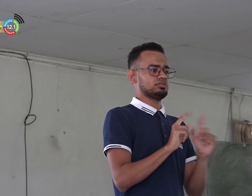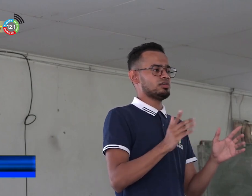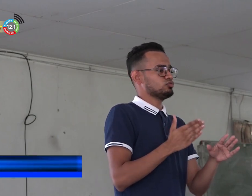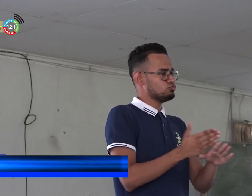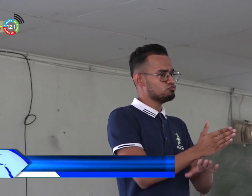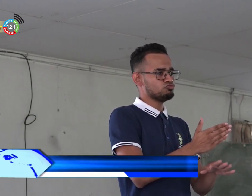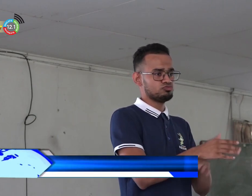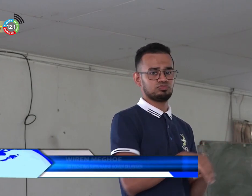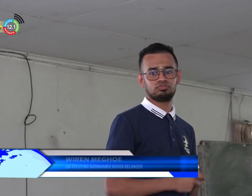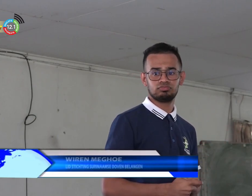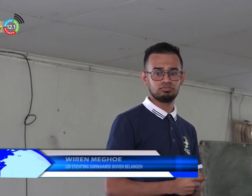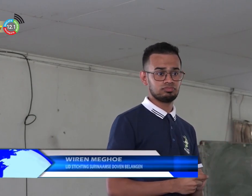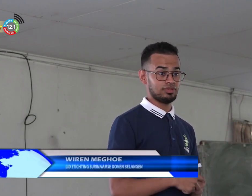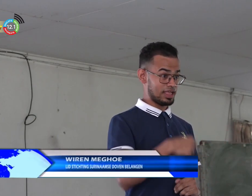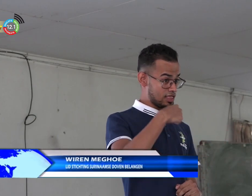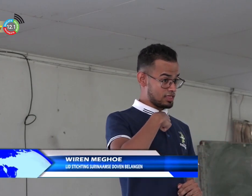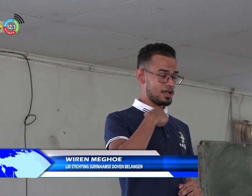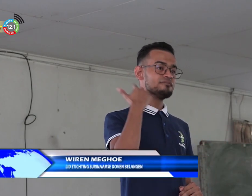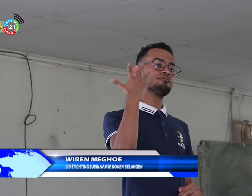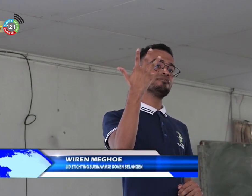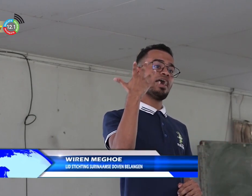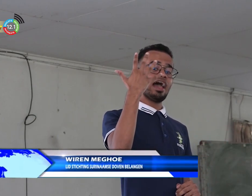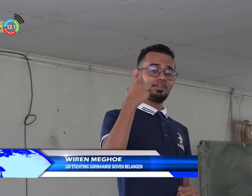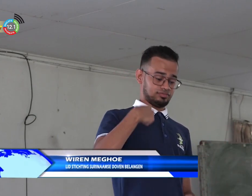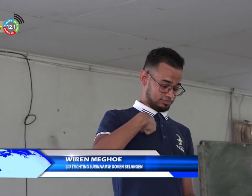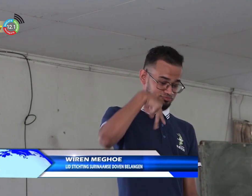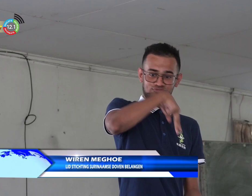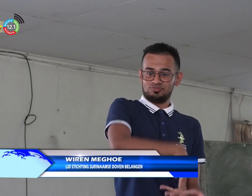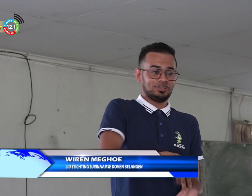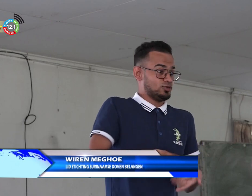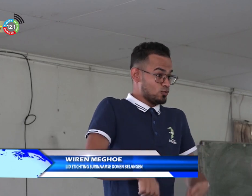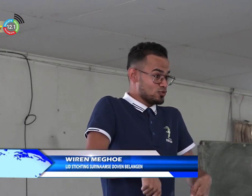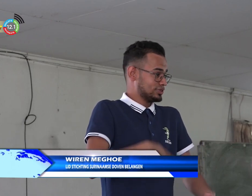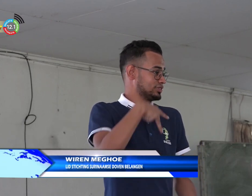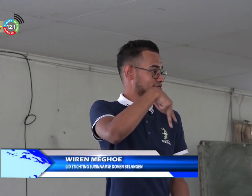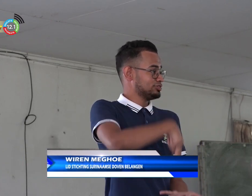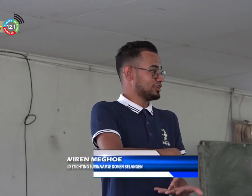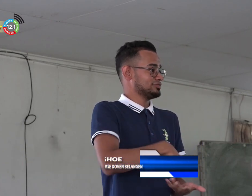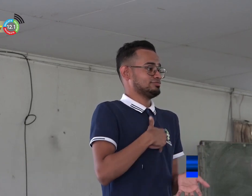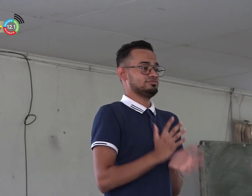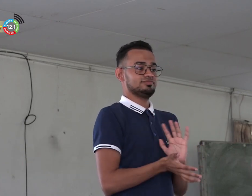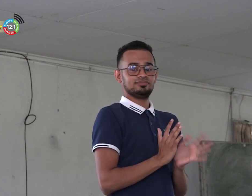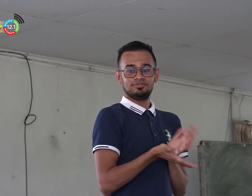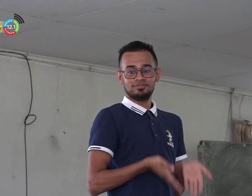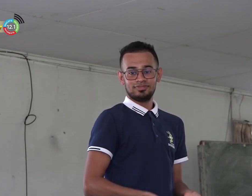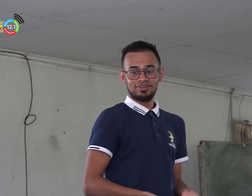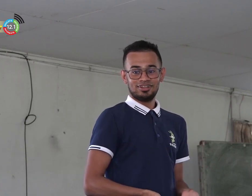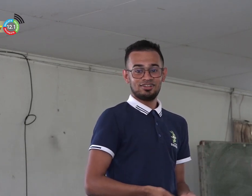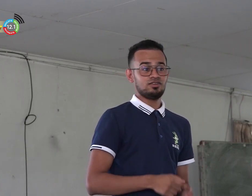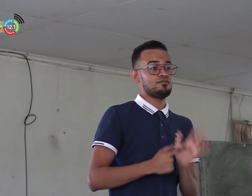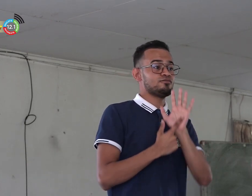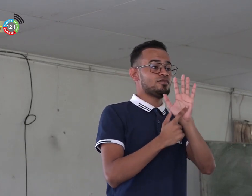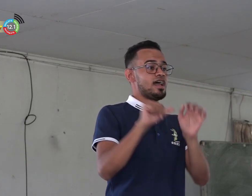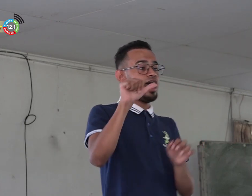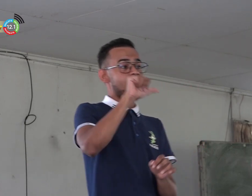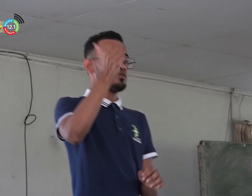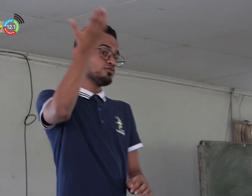Voor mij is dat gewoon dat ik doorga met de gebarentaal. En vaak sta ik op het podium om dat ook uit te